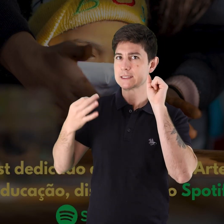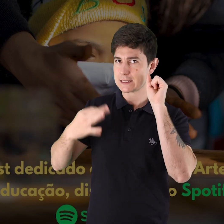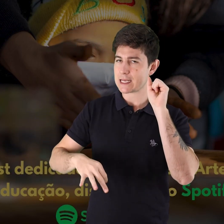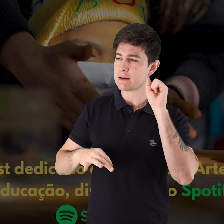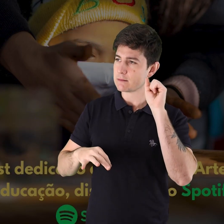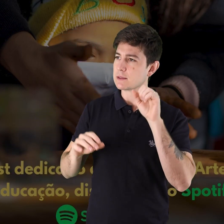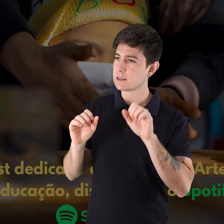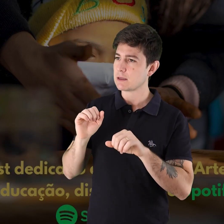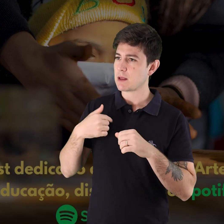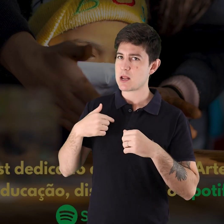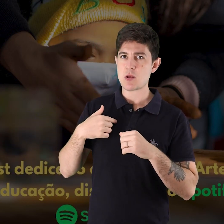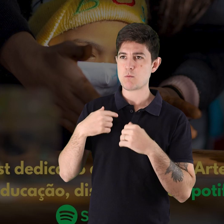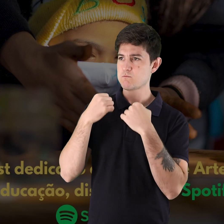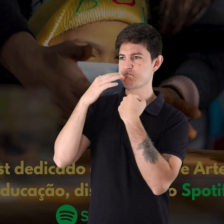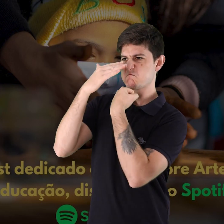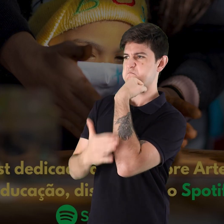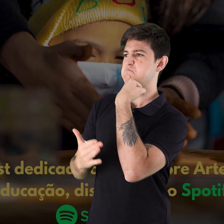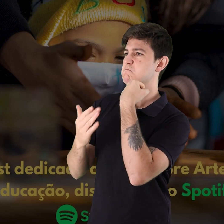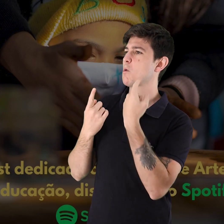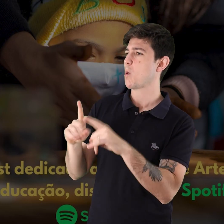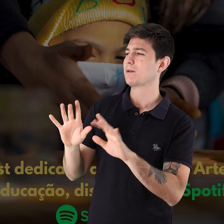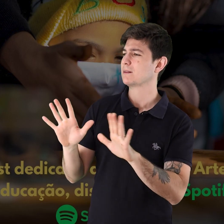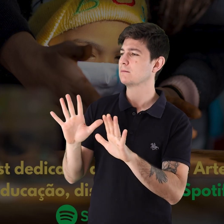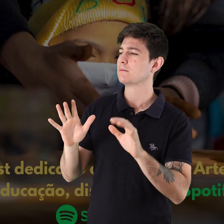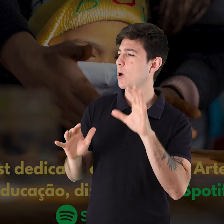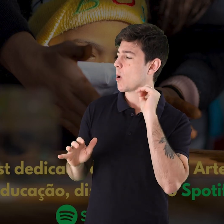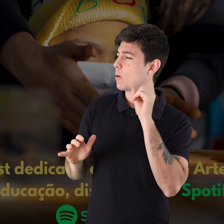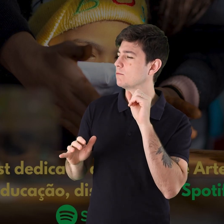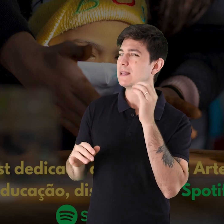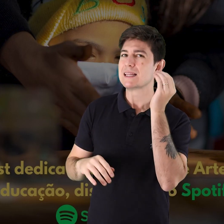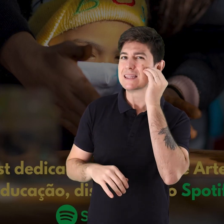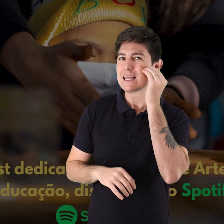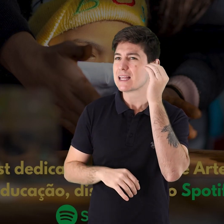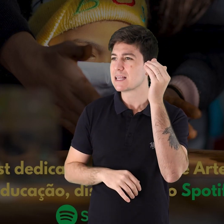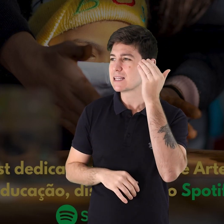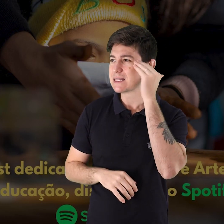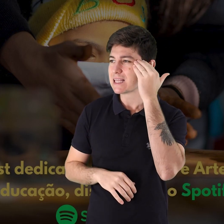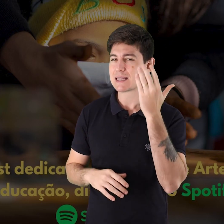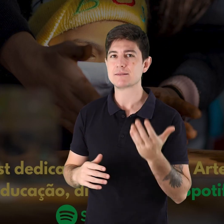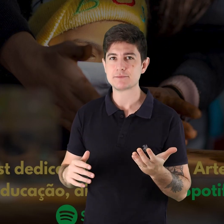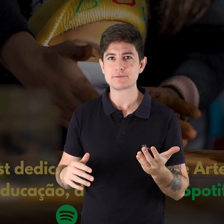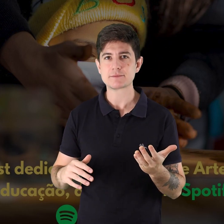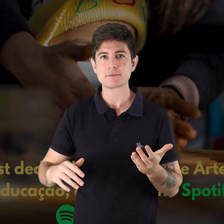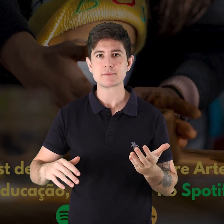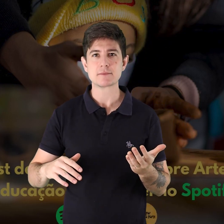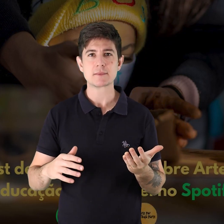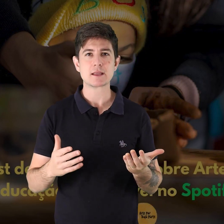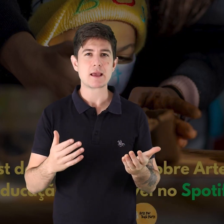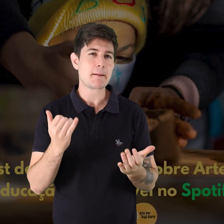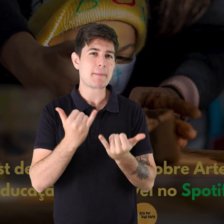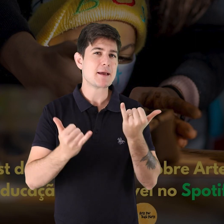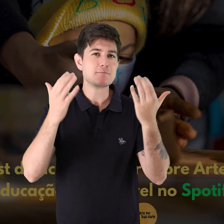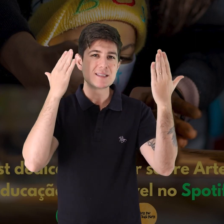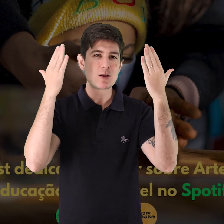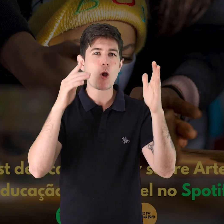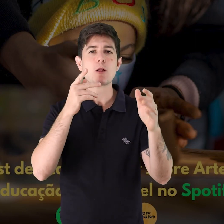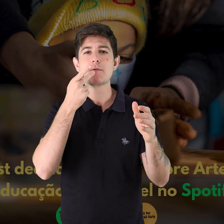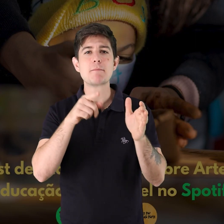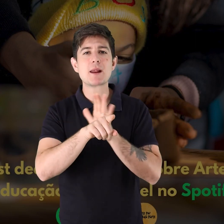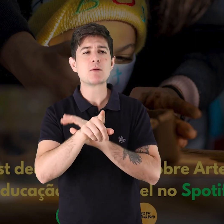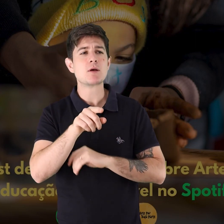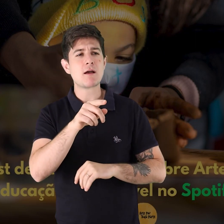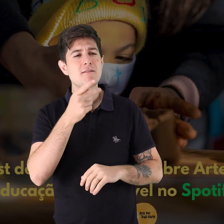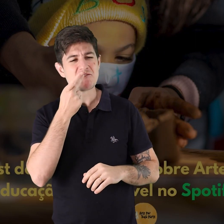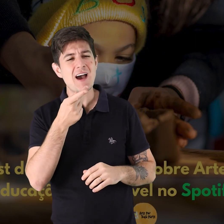numa condição de, primeiro, de ouvinte, se desarmar e tentar entender. Então, sabe aquela pergunta que sempre o psicólogo faz? Fale-me mais sobre